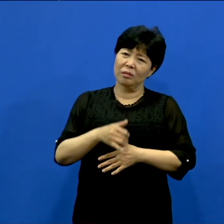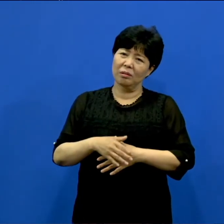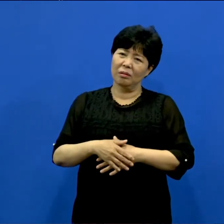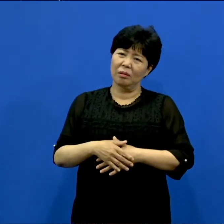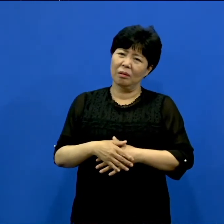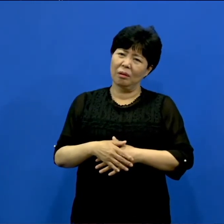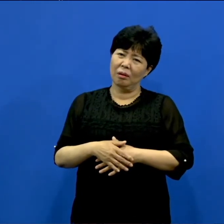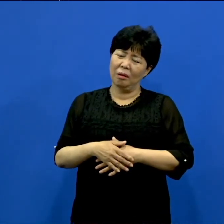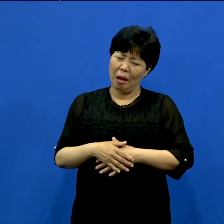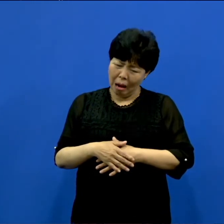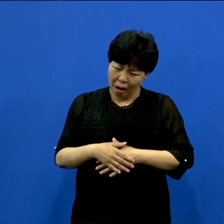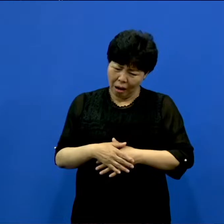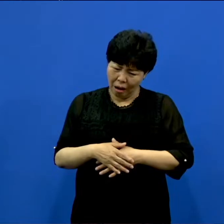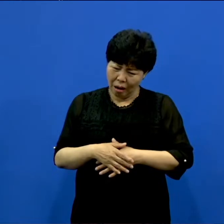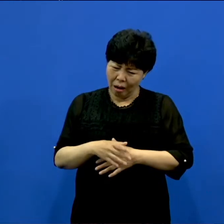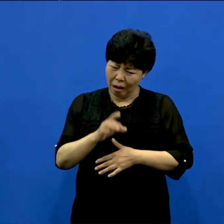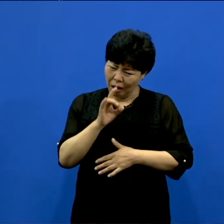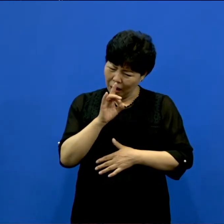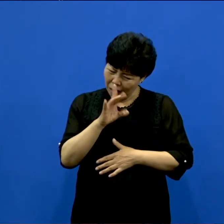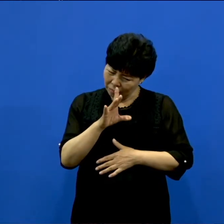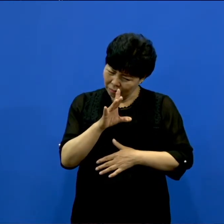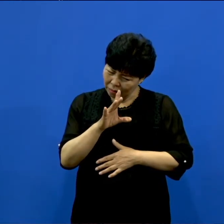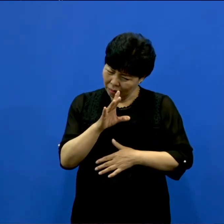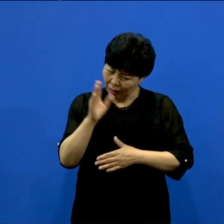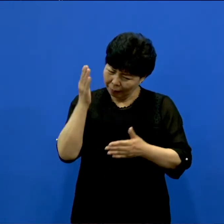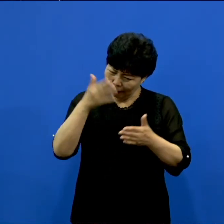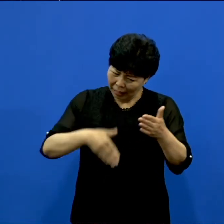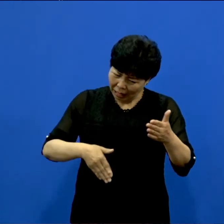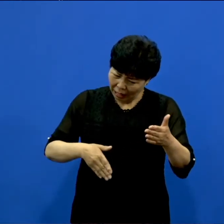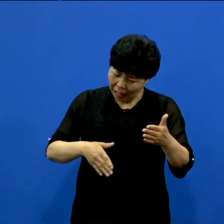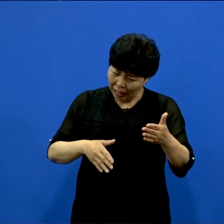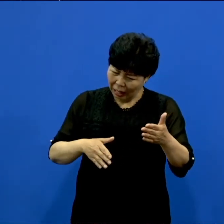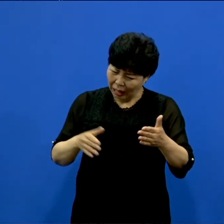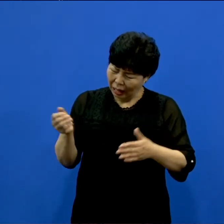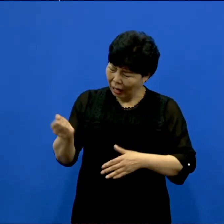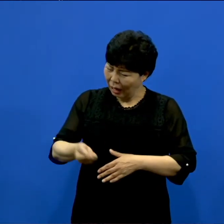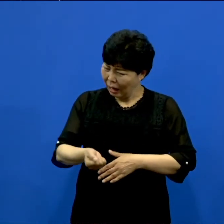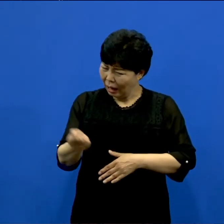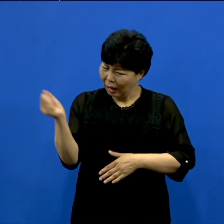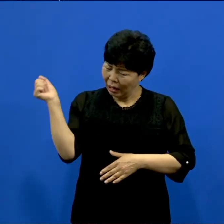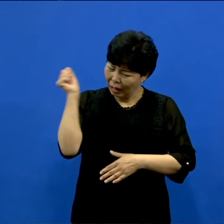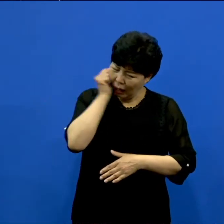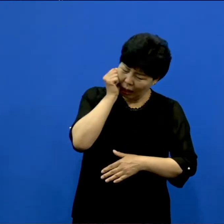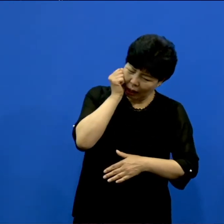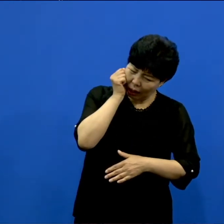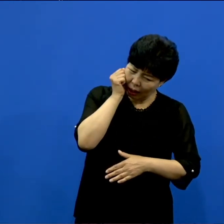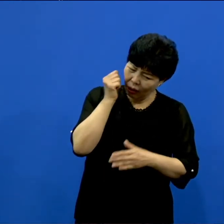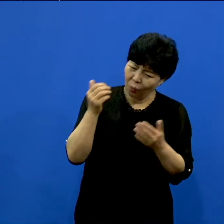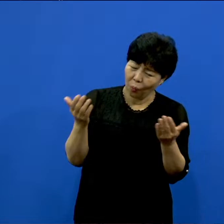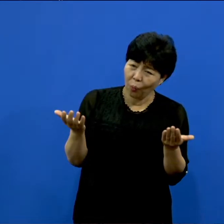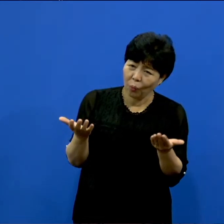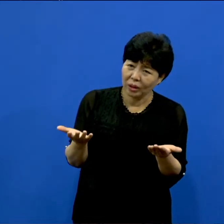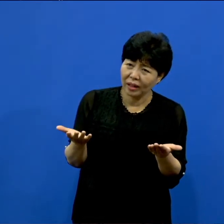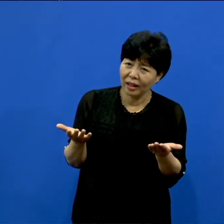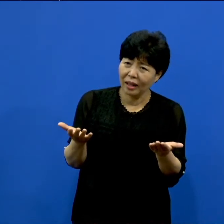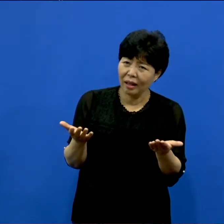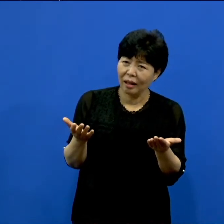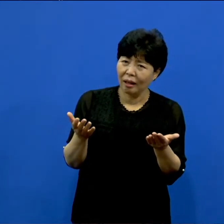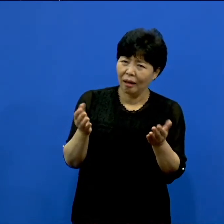안 되면 내가 망하는 거 아니야? 창피 오는 거 아니야? 나만 바보 되는 거 아니야? 이 긴장감을 극복해내야